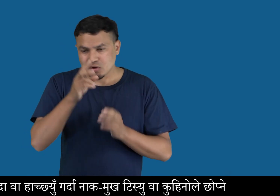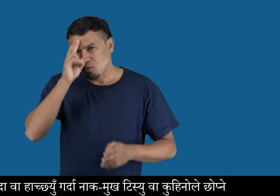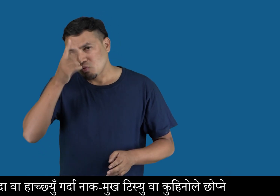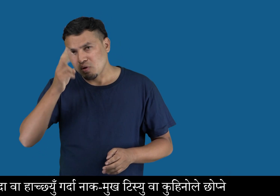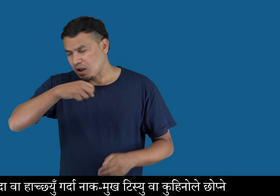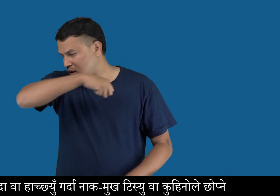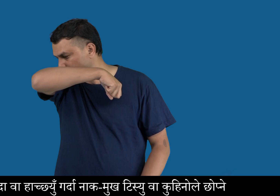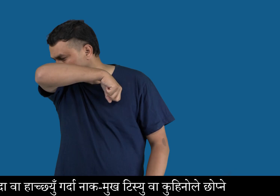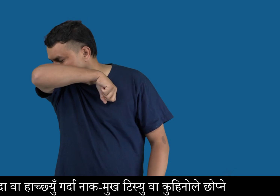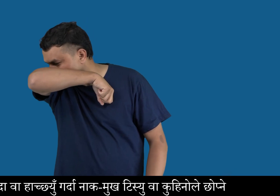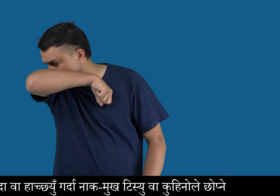छोप्ने,